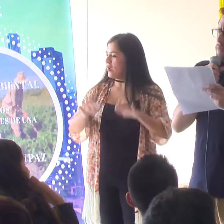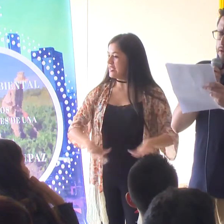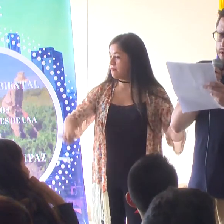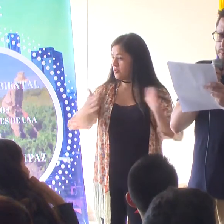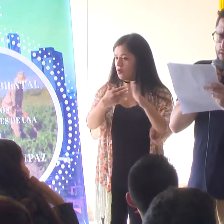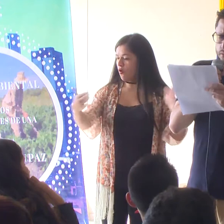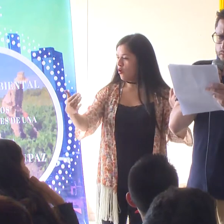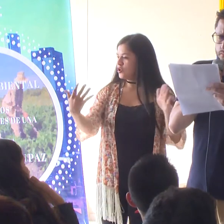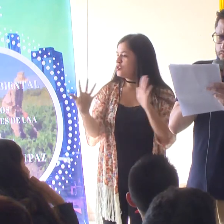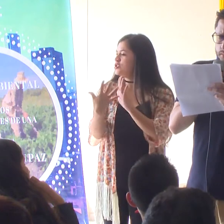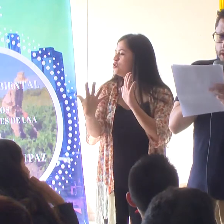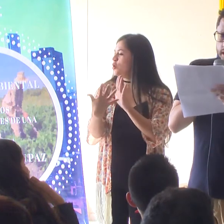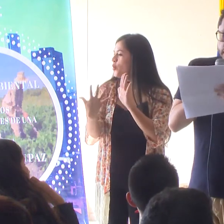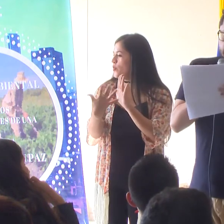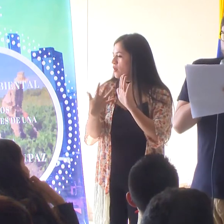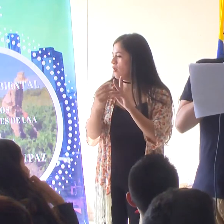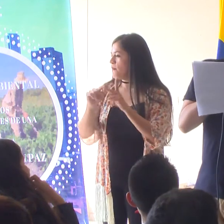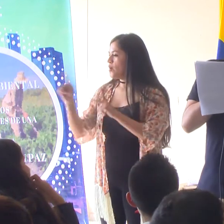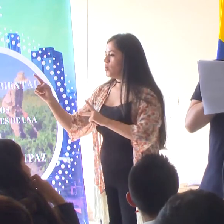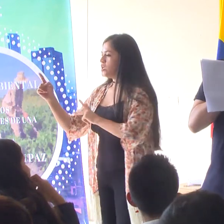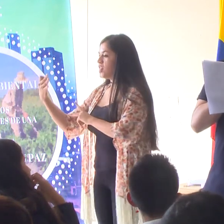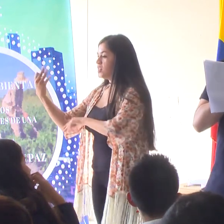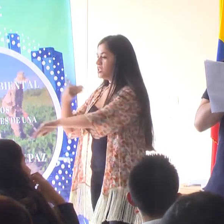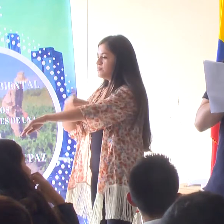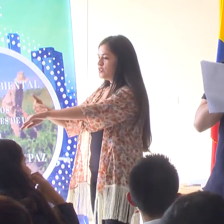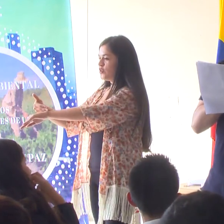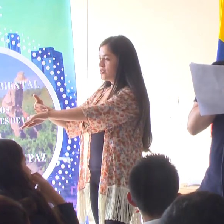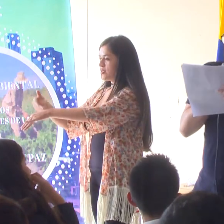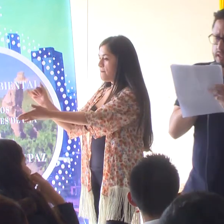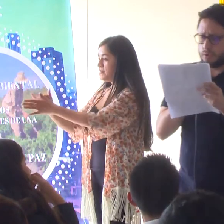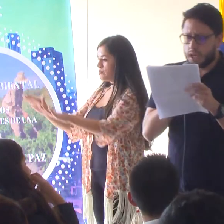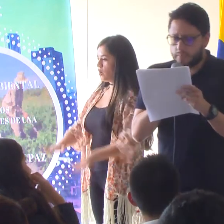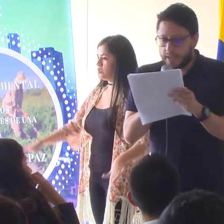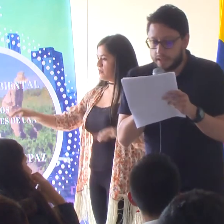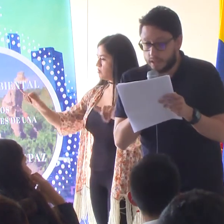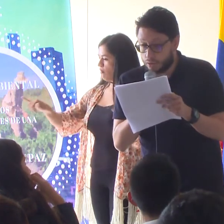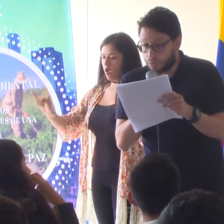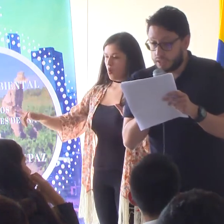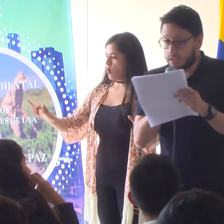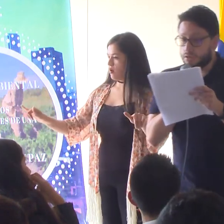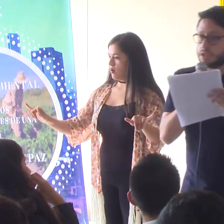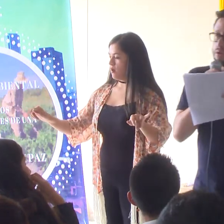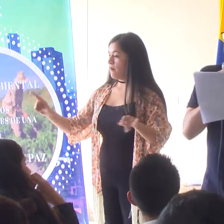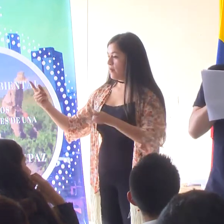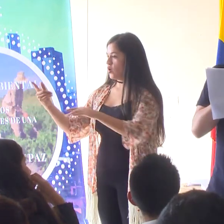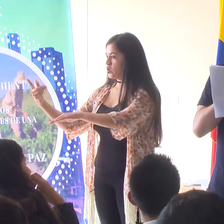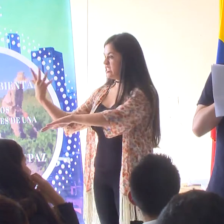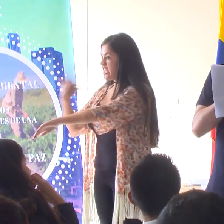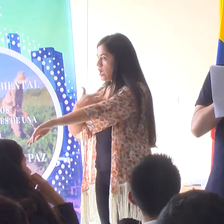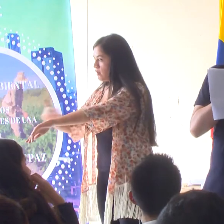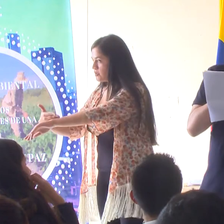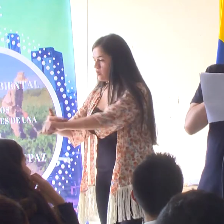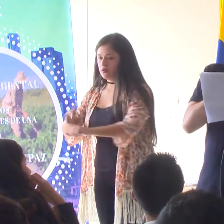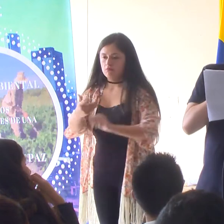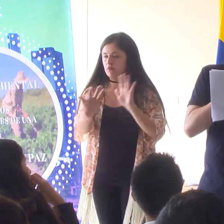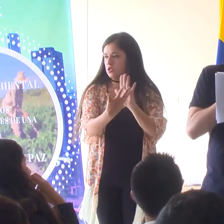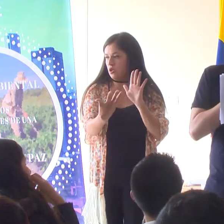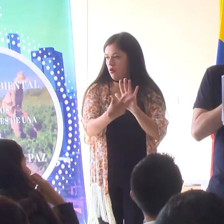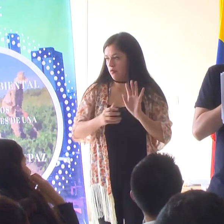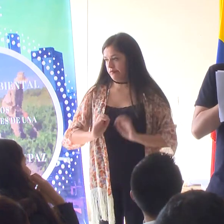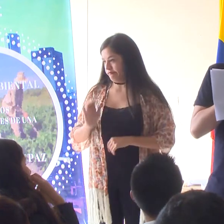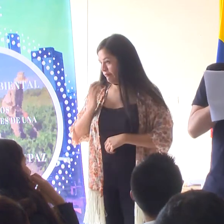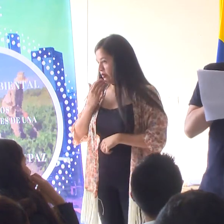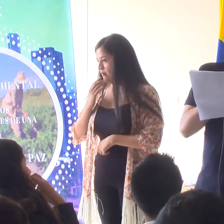tres millones de pesos esta comparación de predios en ventas se vuelve inocuas y no se cruzan las variables de la localización